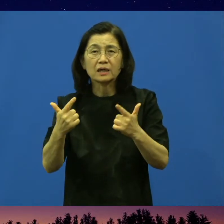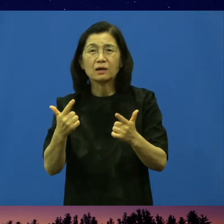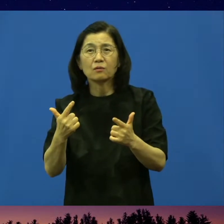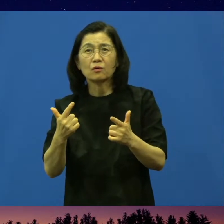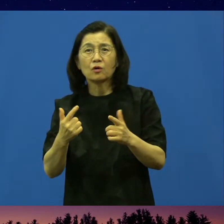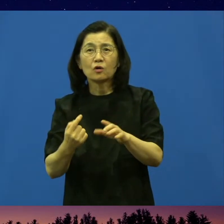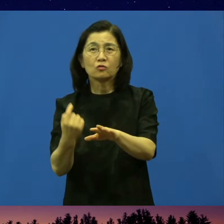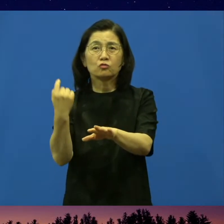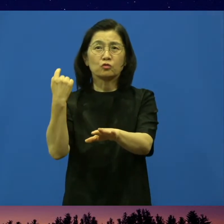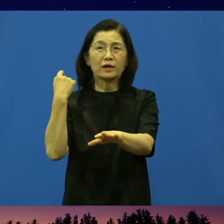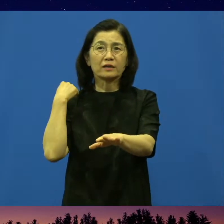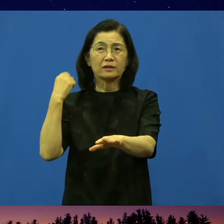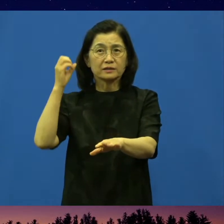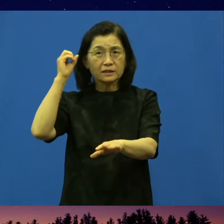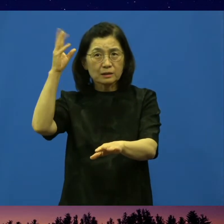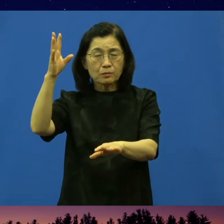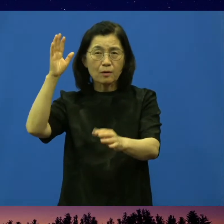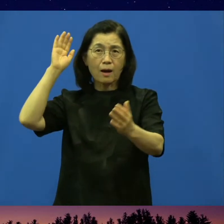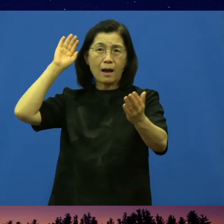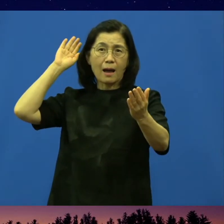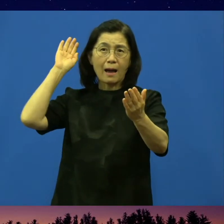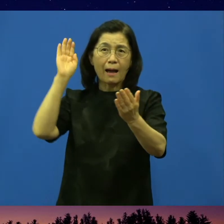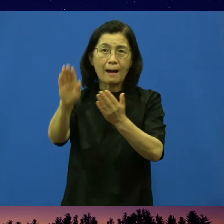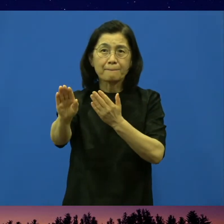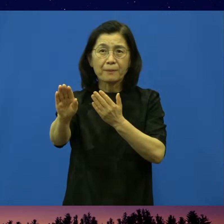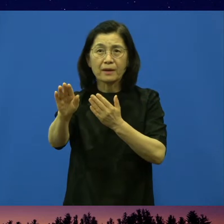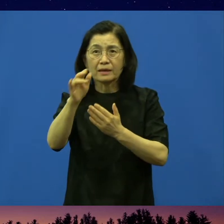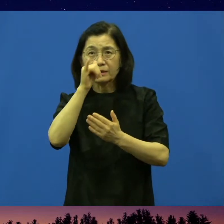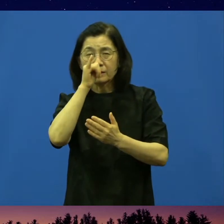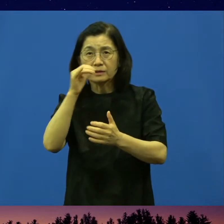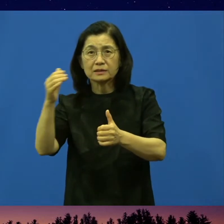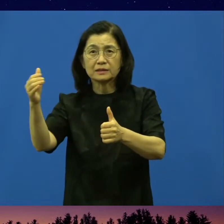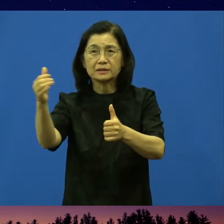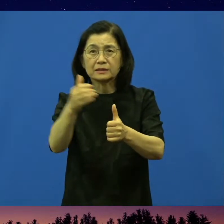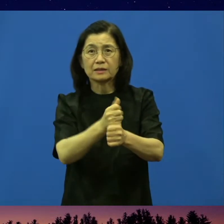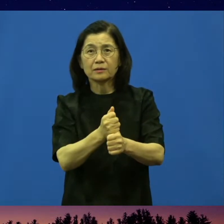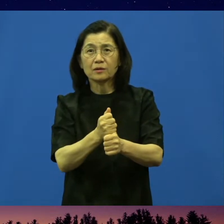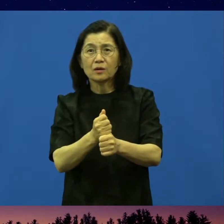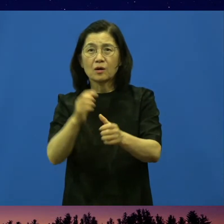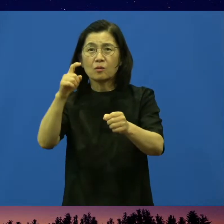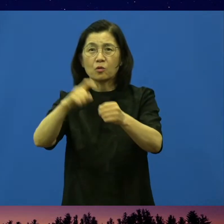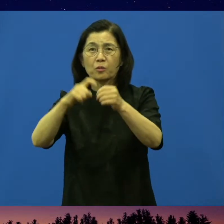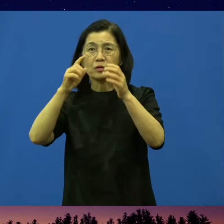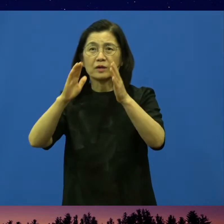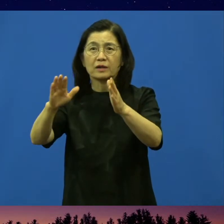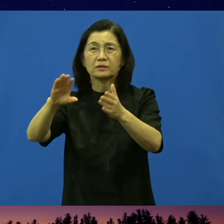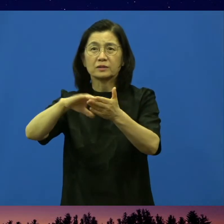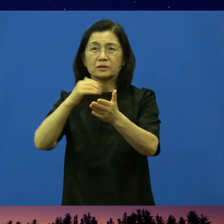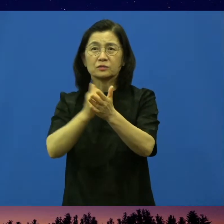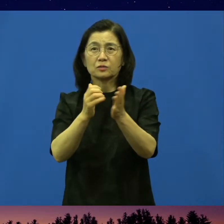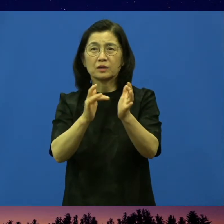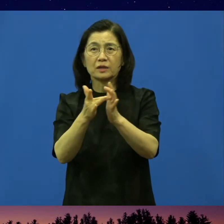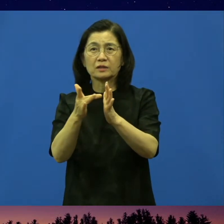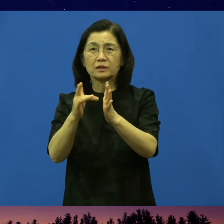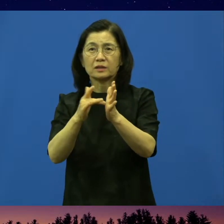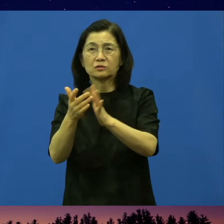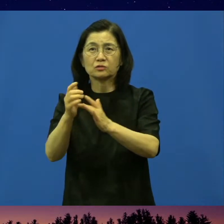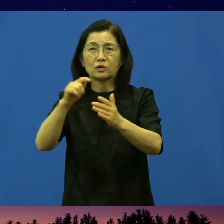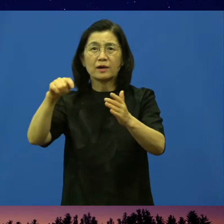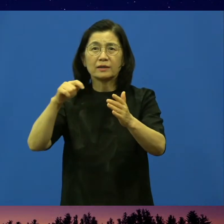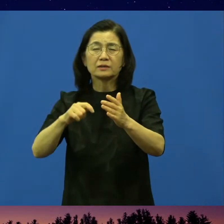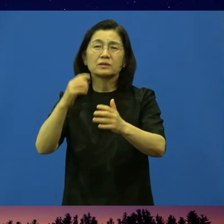것을 잊어버리고 앞에 있는 것을 잡으려고 그들을 향하여 그리스도 예수 안에서 하나님이 위에서 부르신 부름의 상을